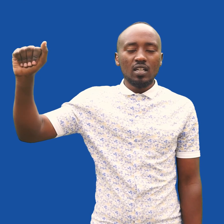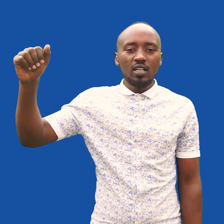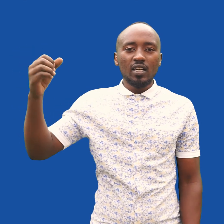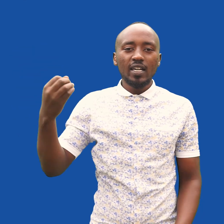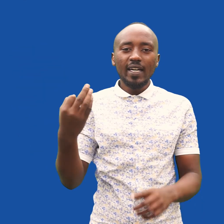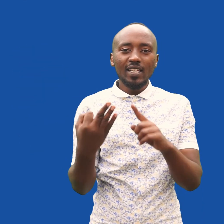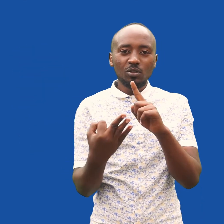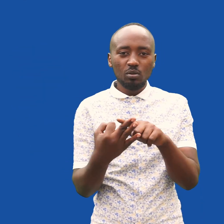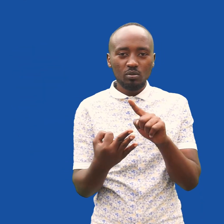Gatatu.